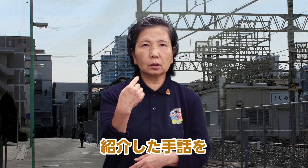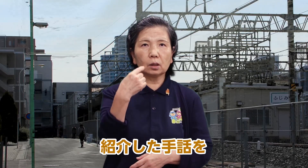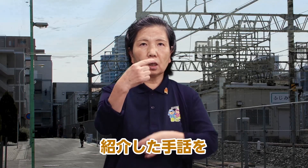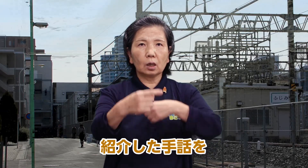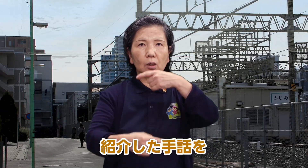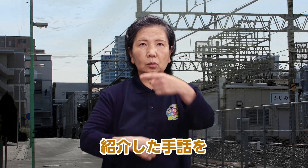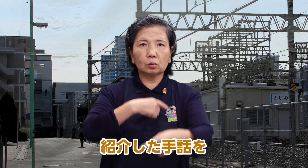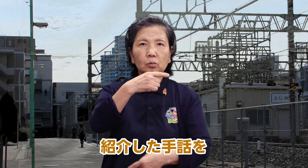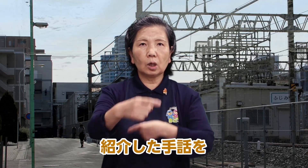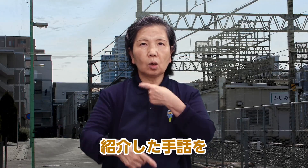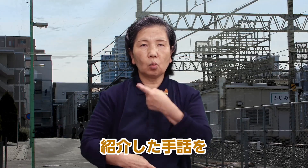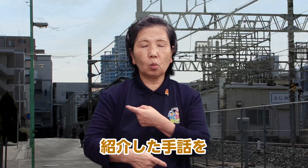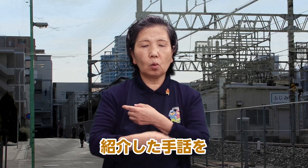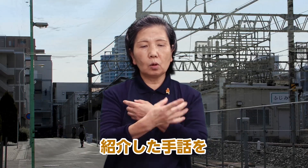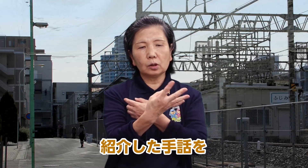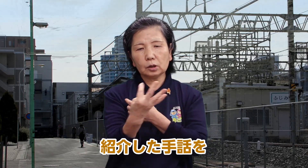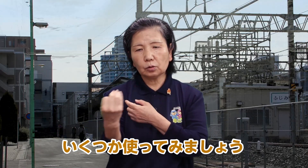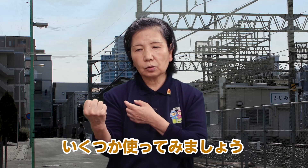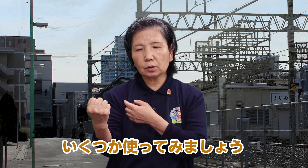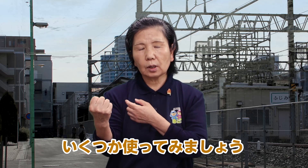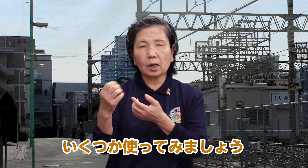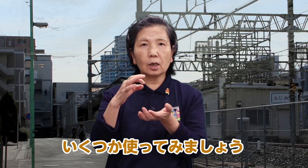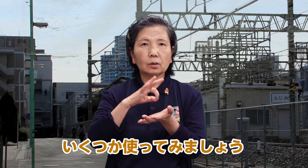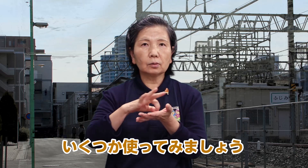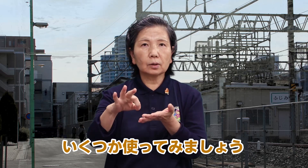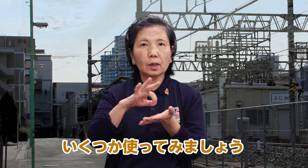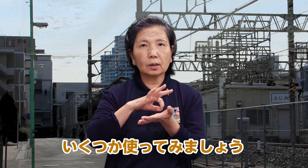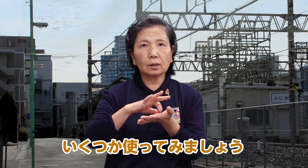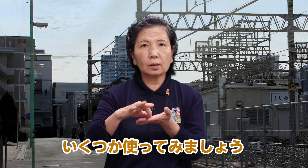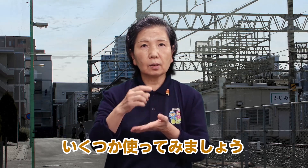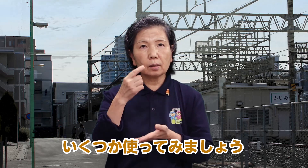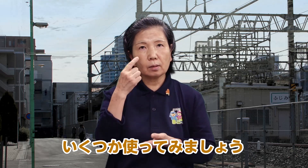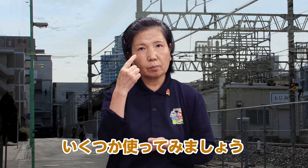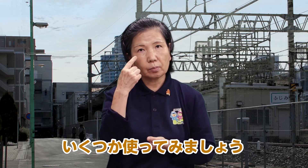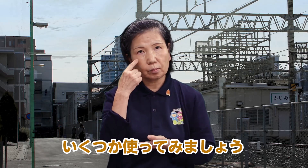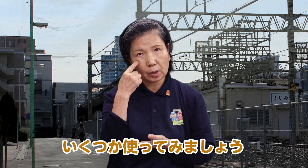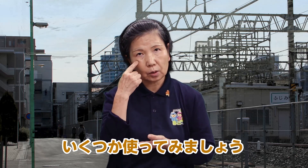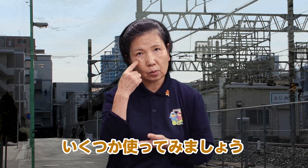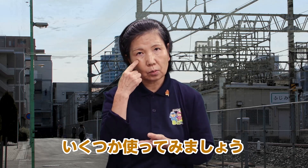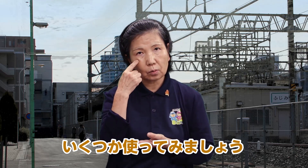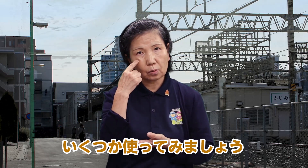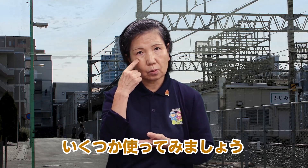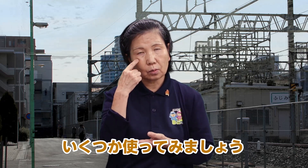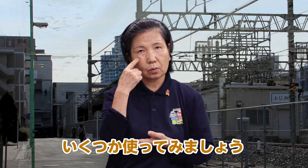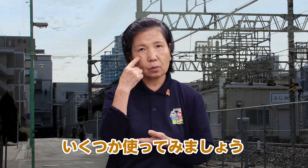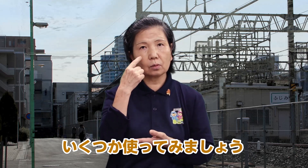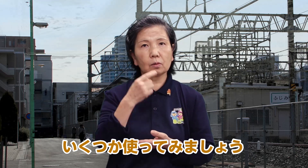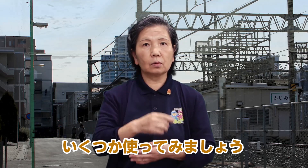紹介した手話をいくつか使ってみましょう。